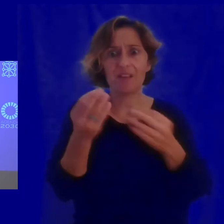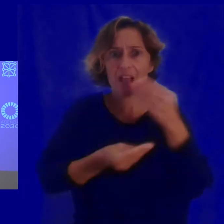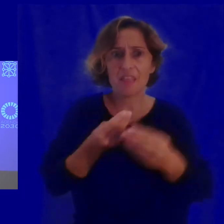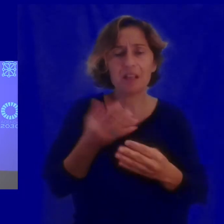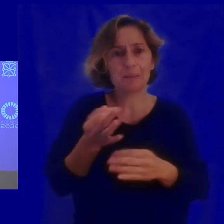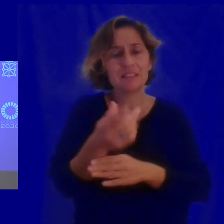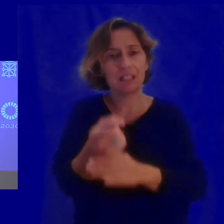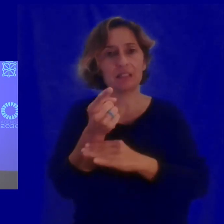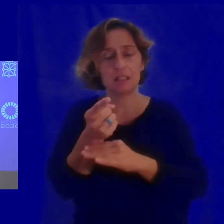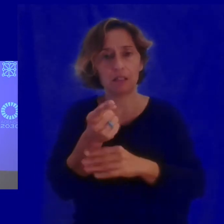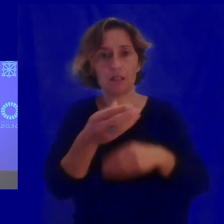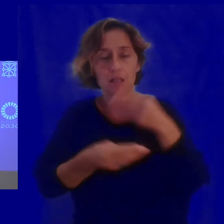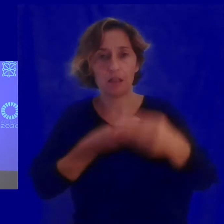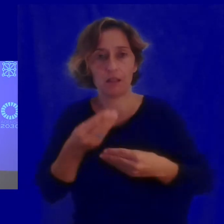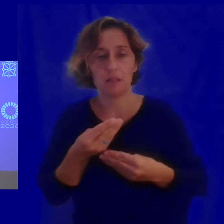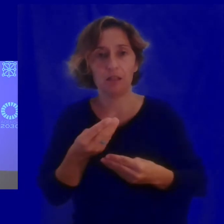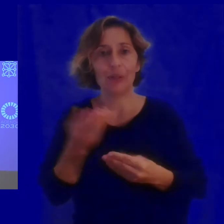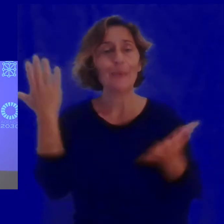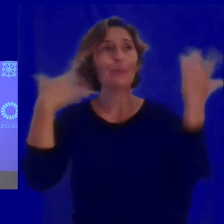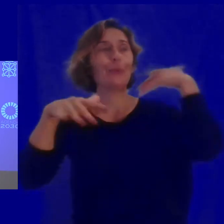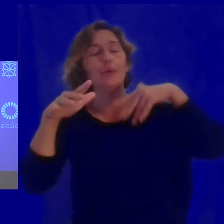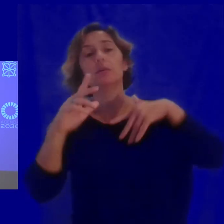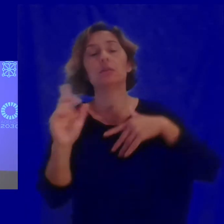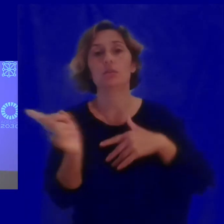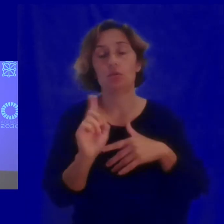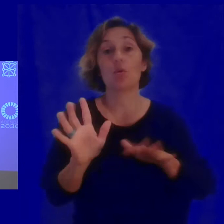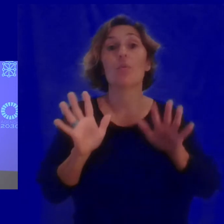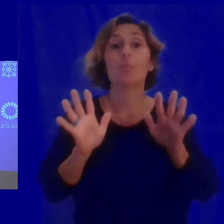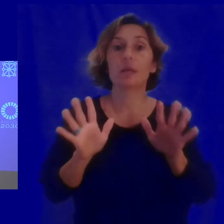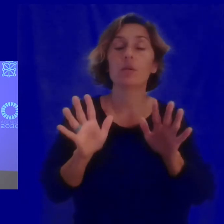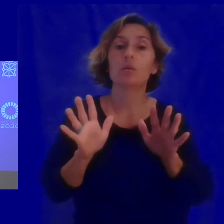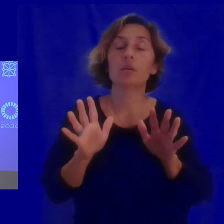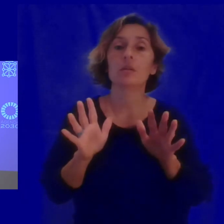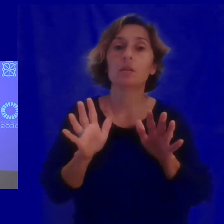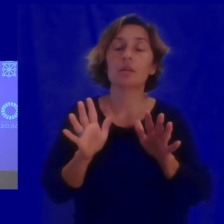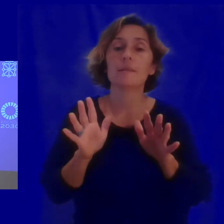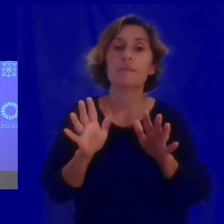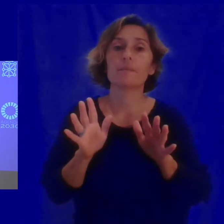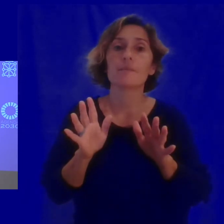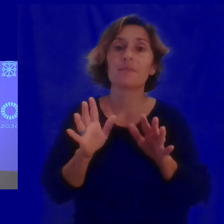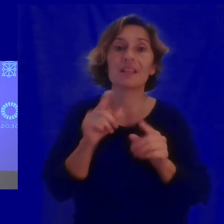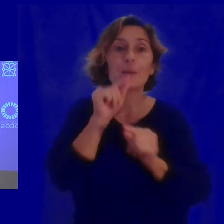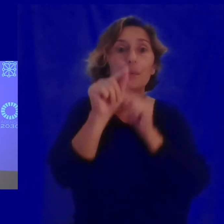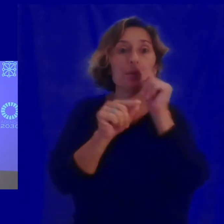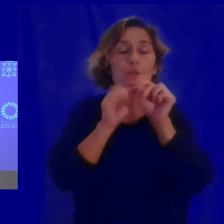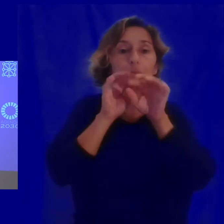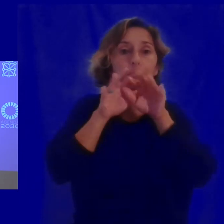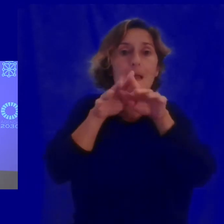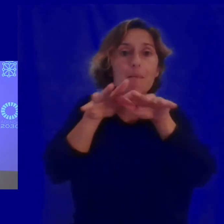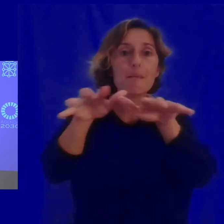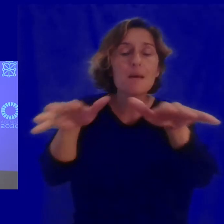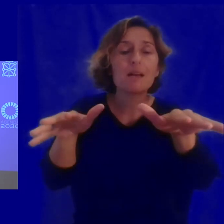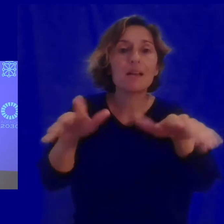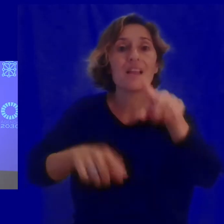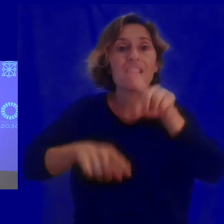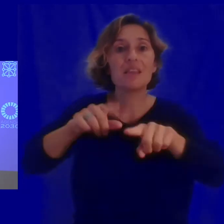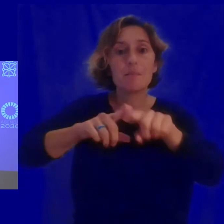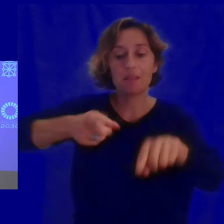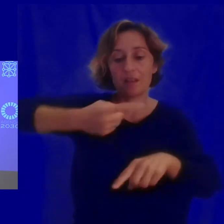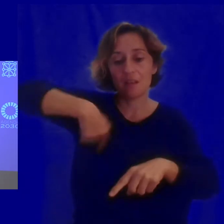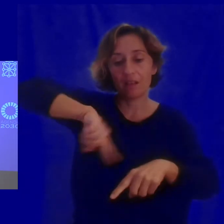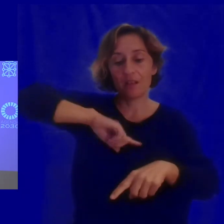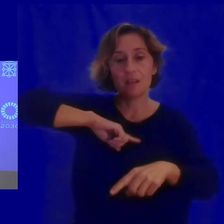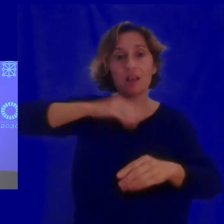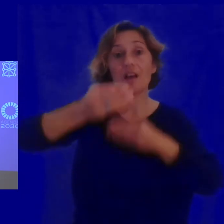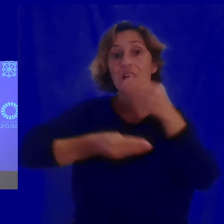se trata en ningún momento de eludir responsabilidades, pero al final la expansión del virus depende de lo que hagamos o dejemos